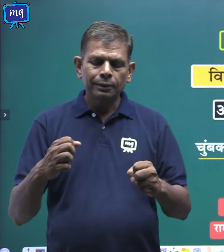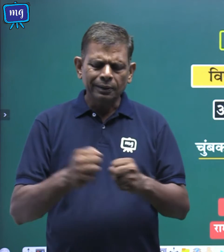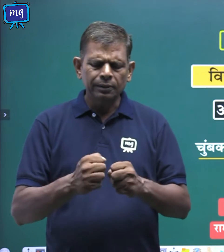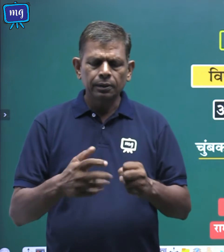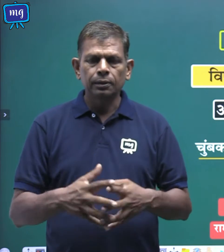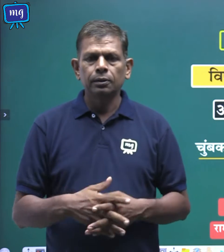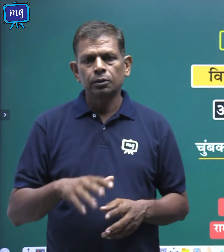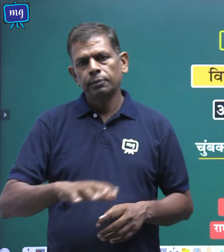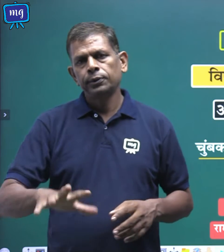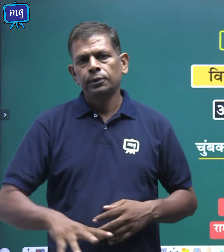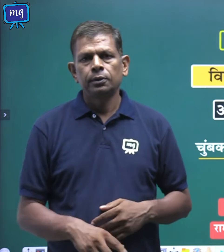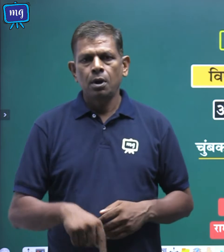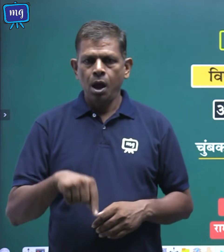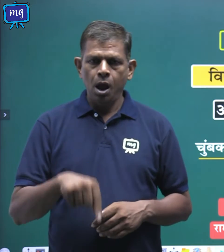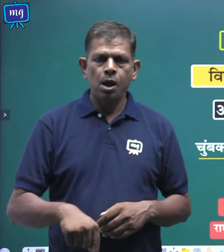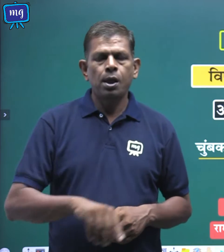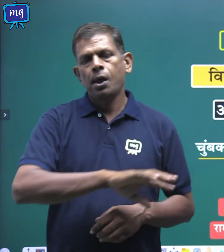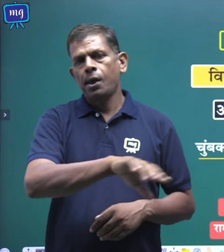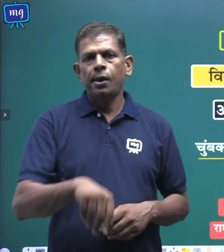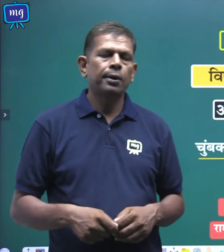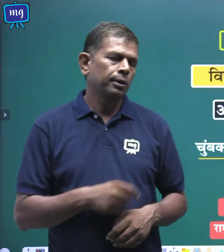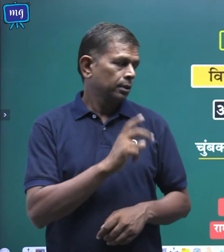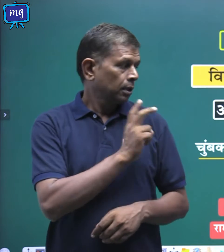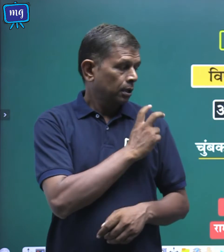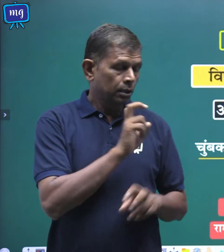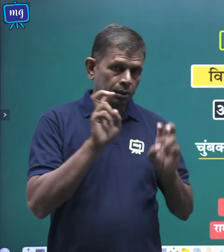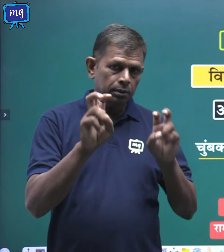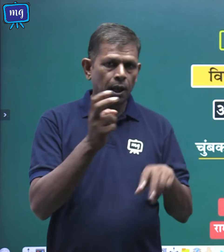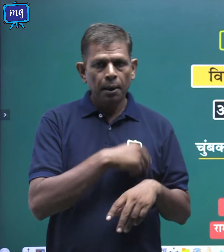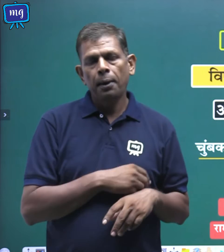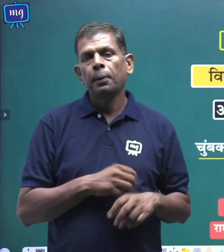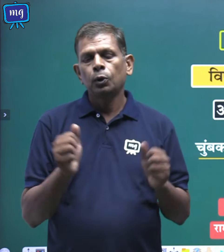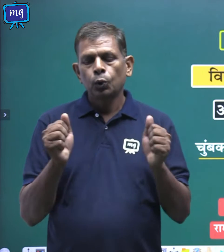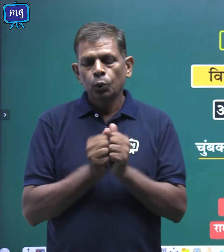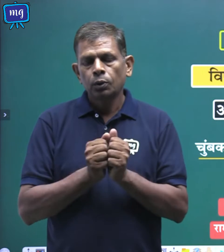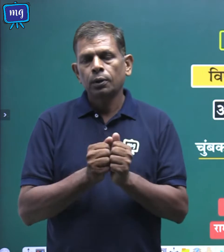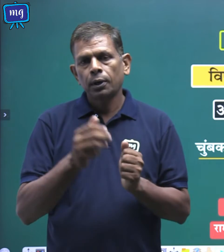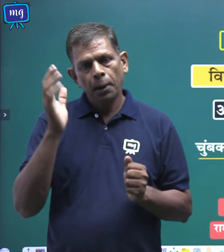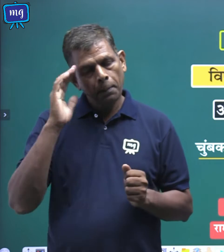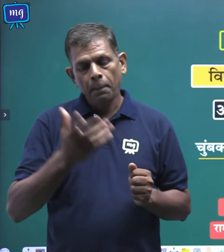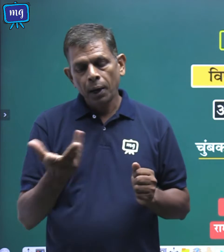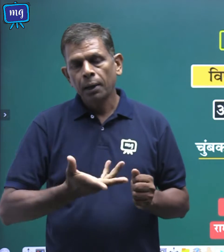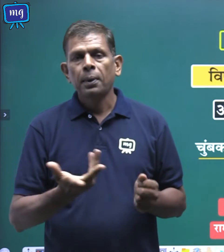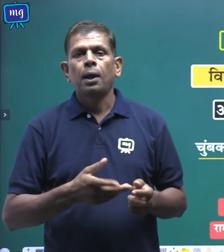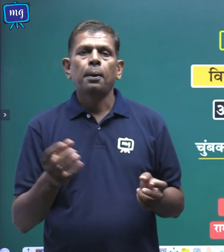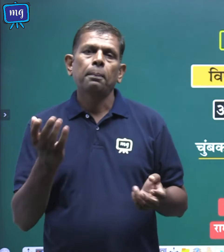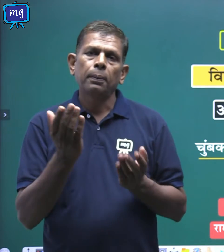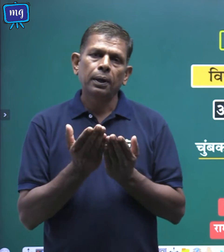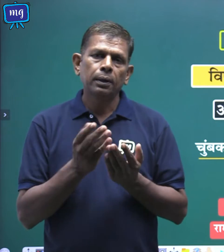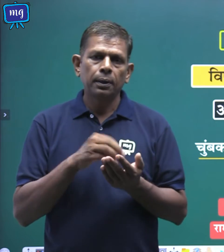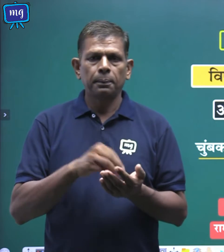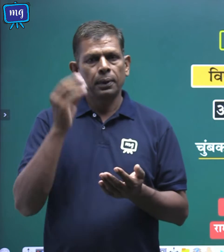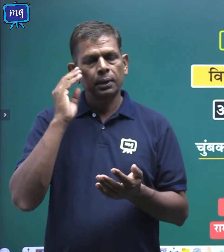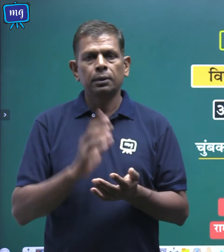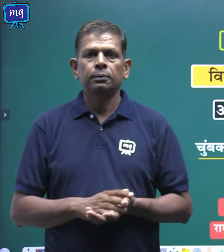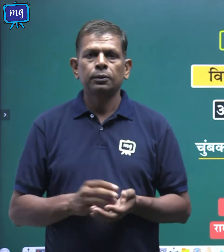तो बच्चों, आज हम इस अध्याय में चुंबक के बारे में पढ़ेंगे। शुरू